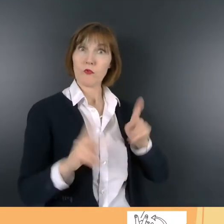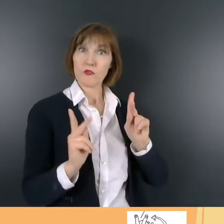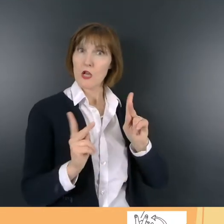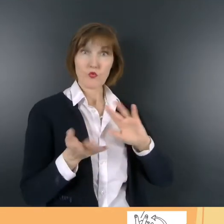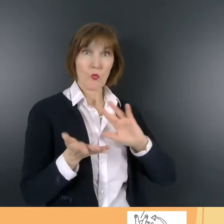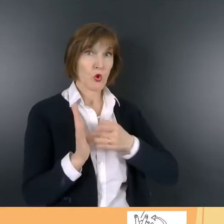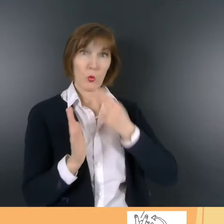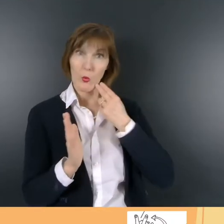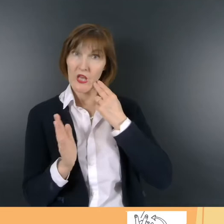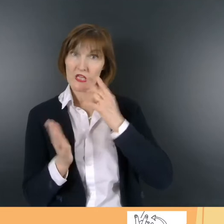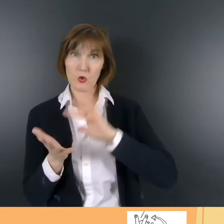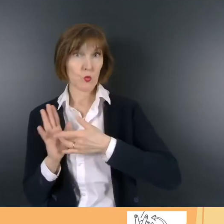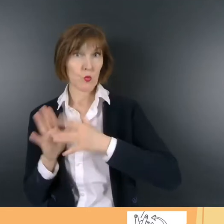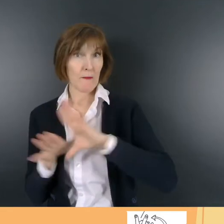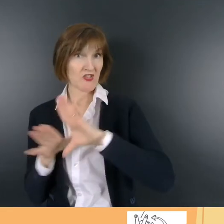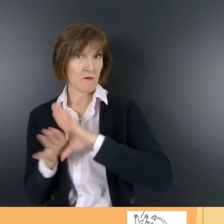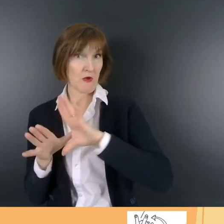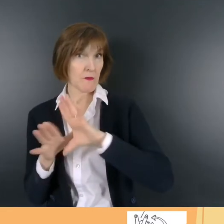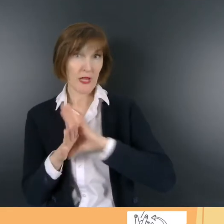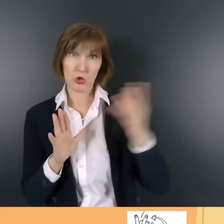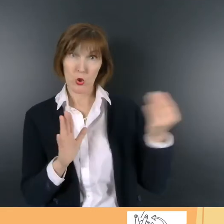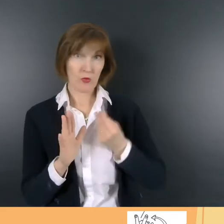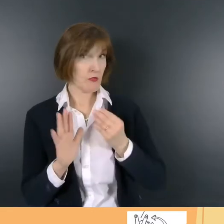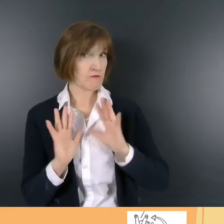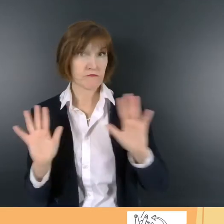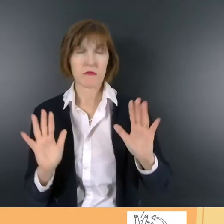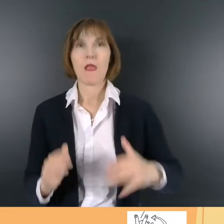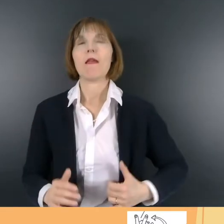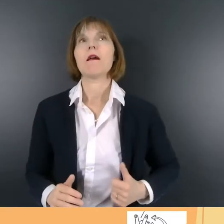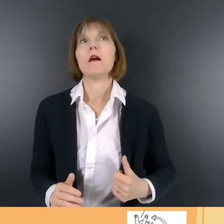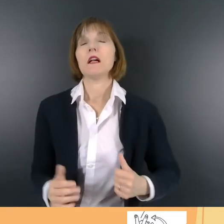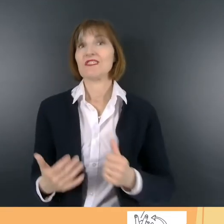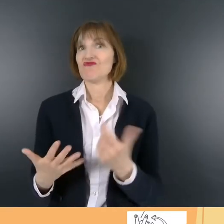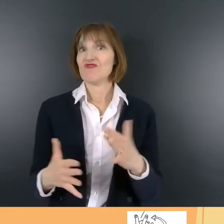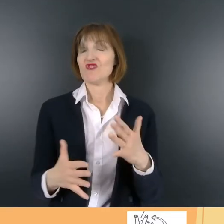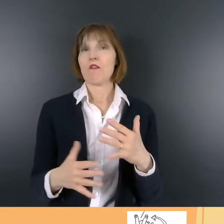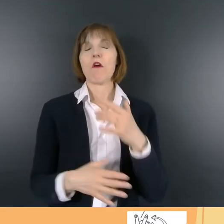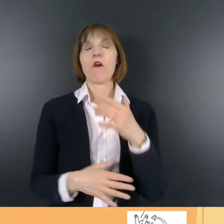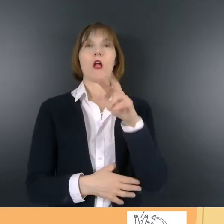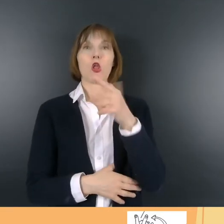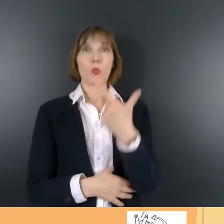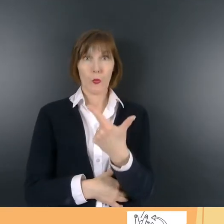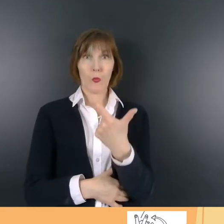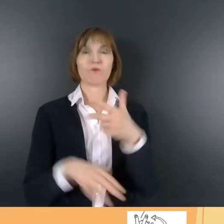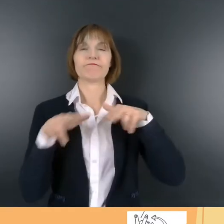Et là, j'ai donc déjà fait deux capsules vidéo,